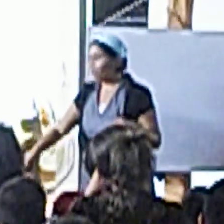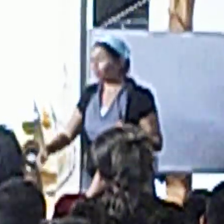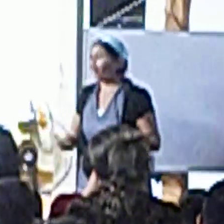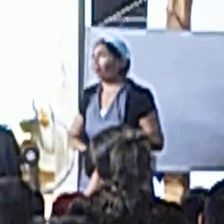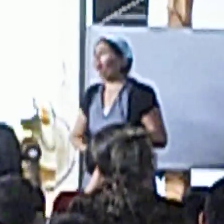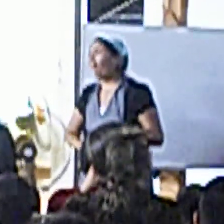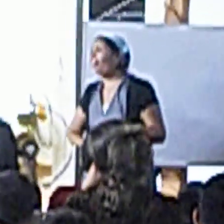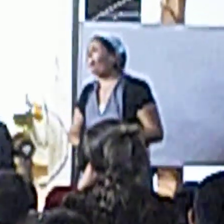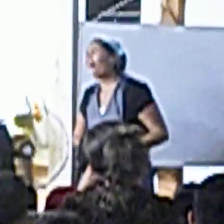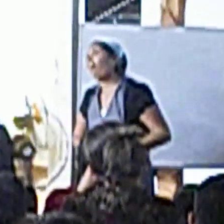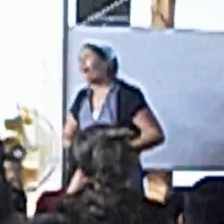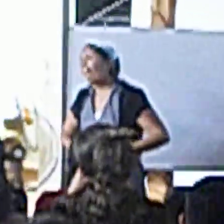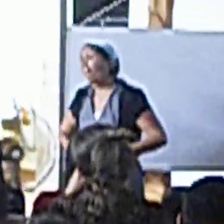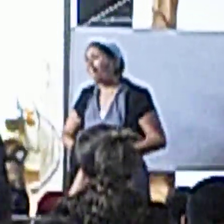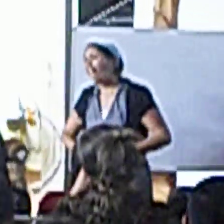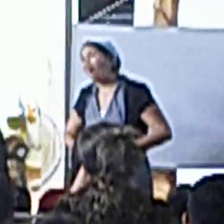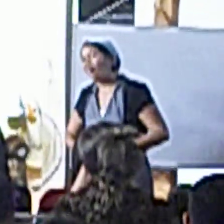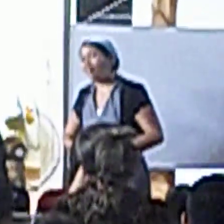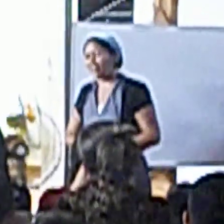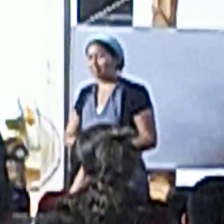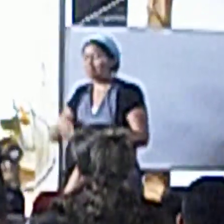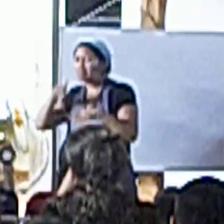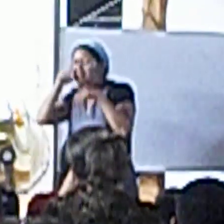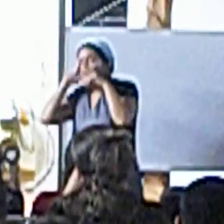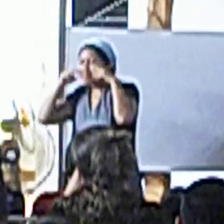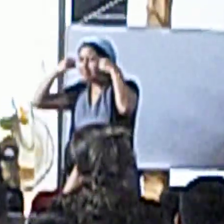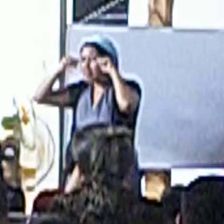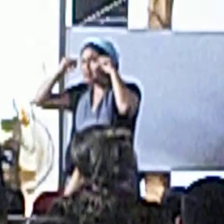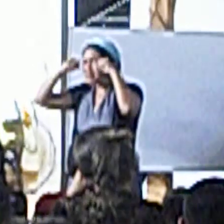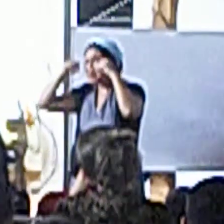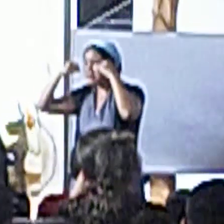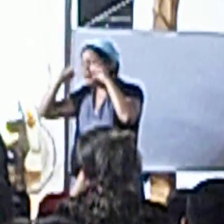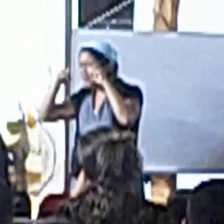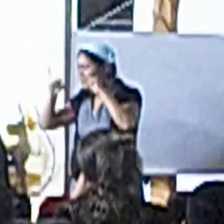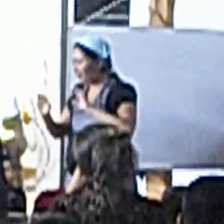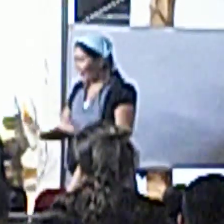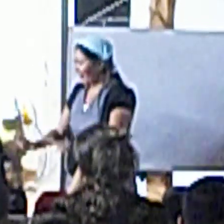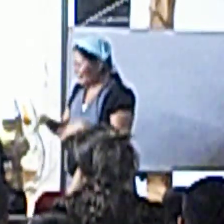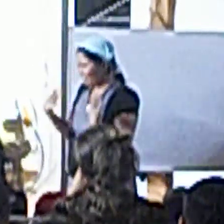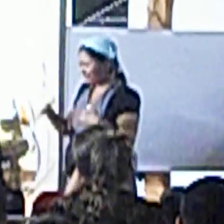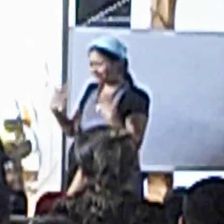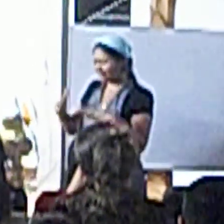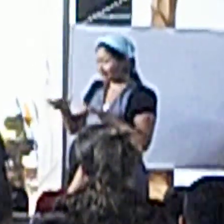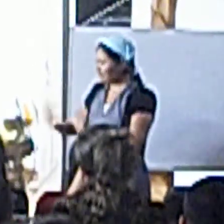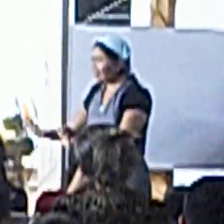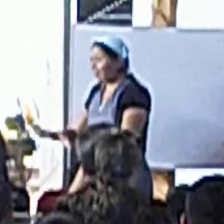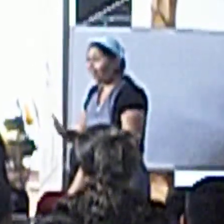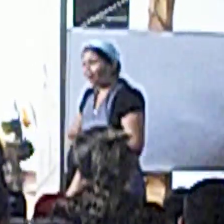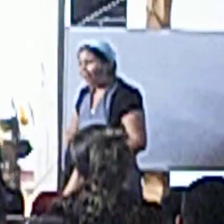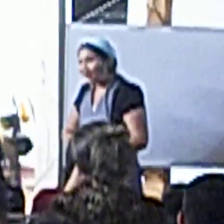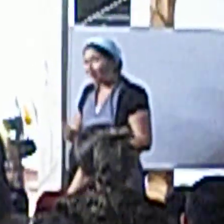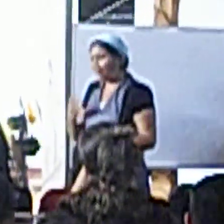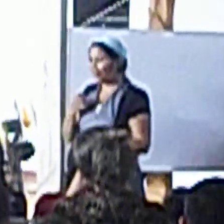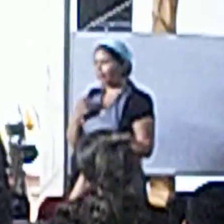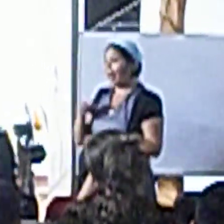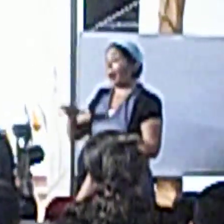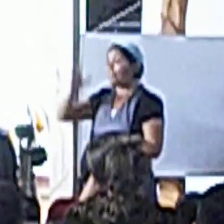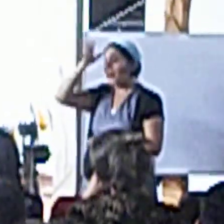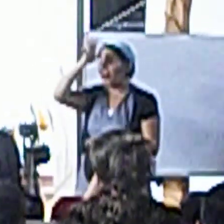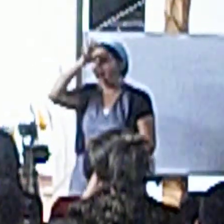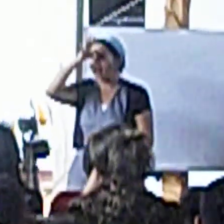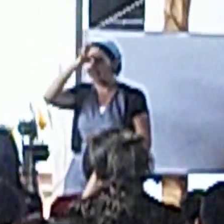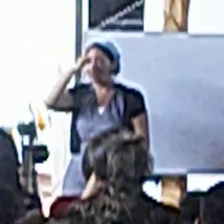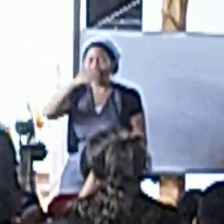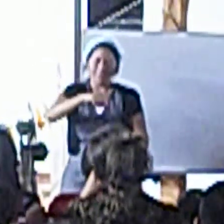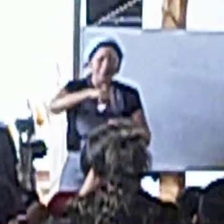comer. ¿Qué hace el papá? Se pone a prepararle la leche u otro alimento. ¿En qué se convirtió el